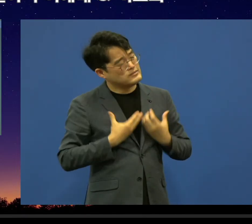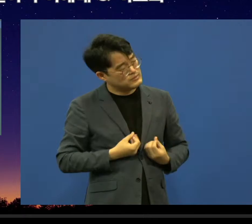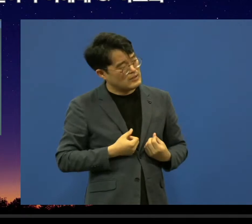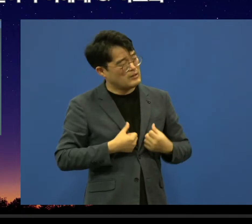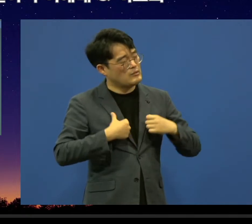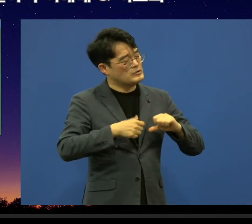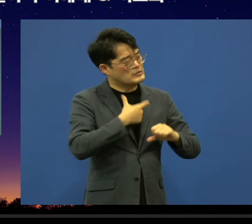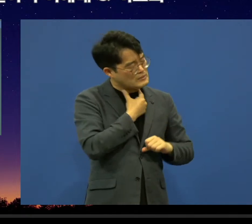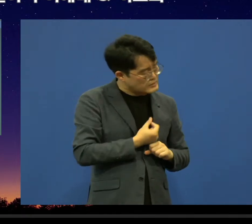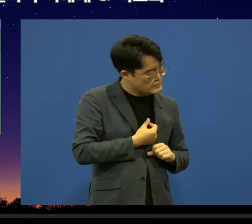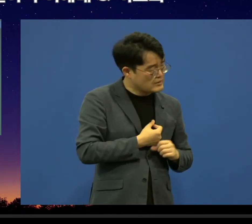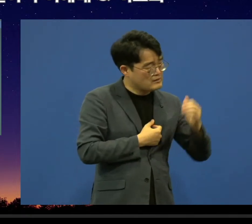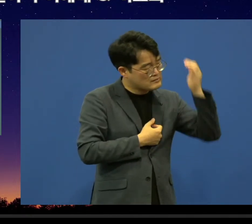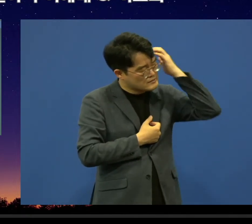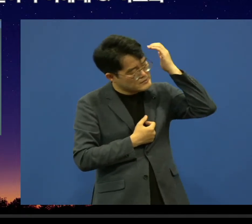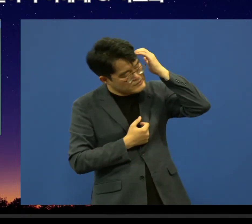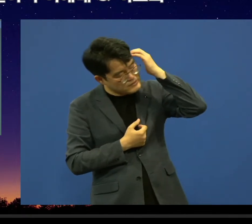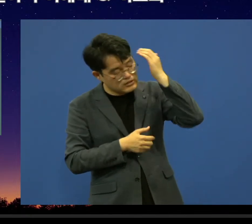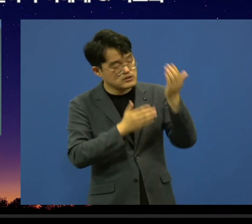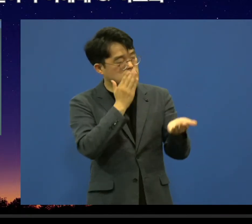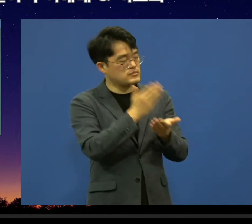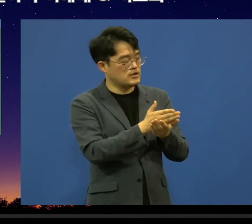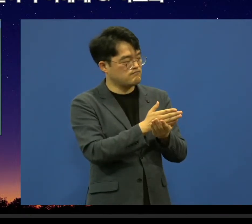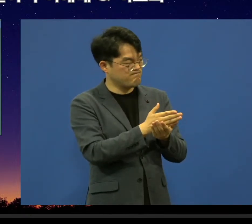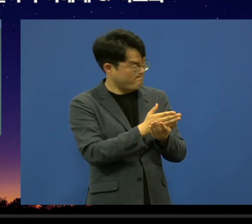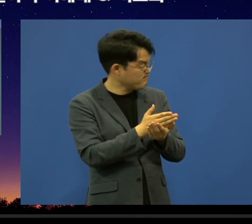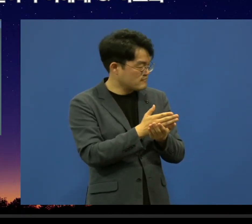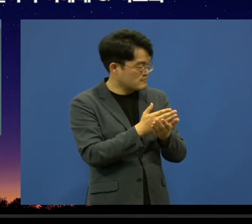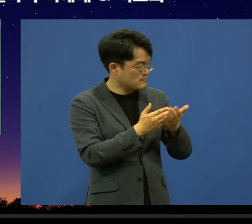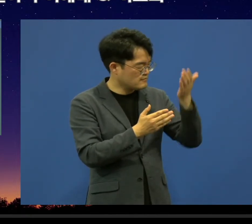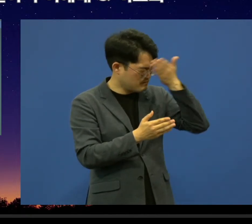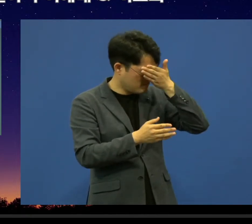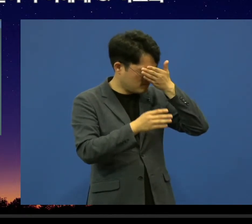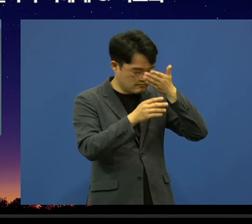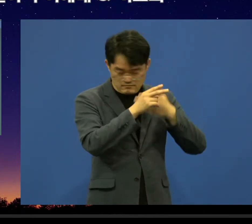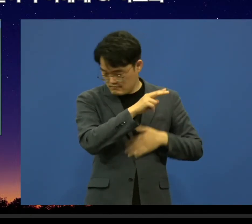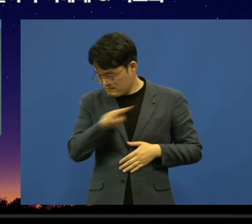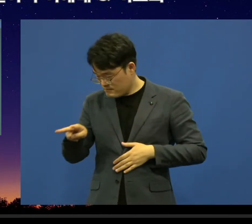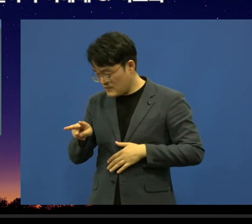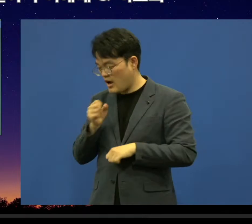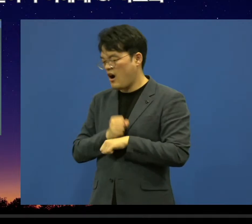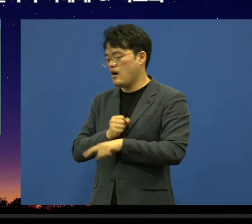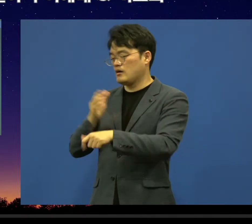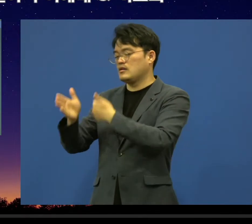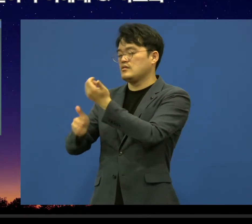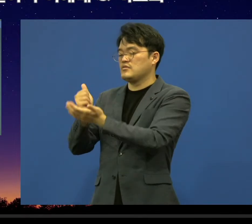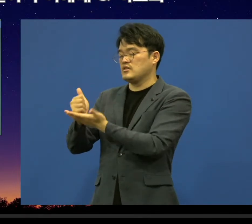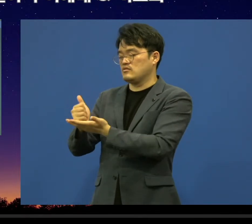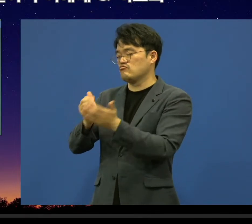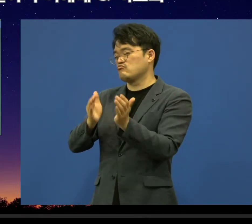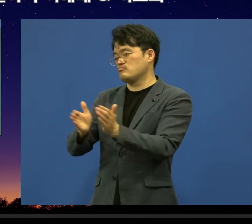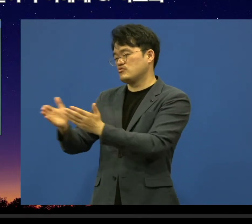못하도록 계속 말을 걸 것입니다. 여러분 축복이 있기 전에 여러분 늘 시험이 찾아와요.